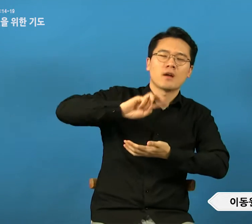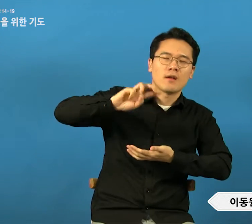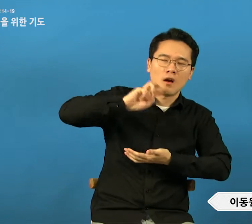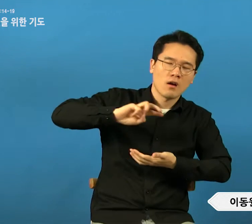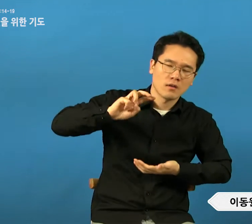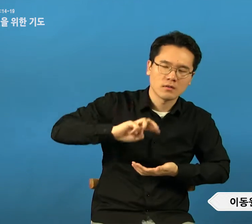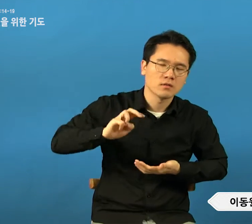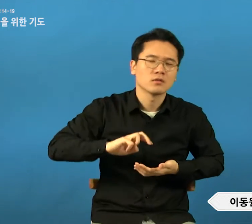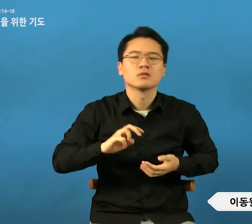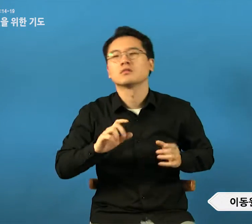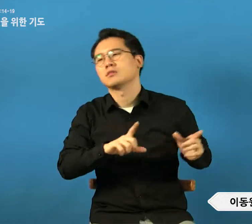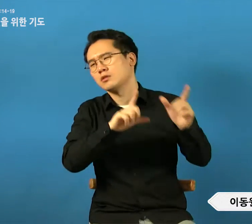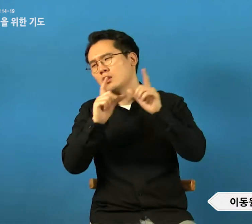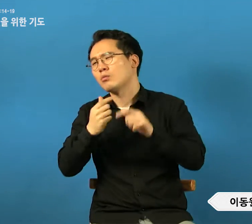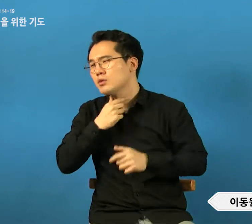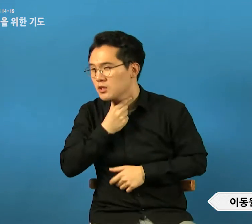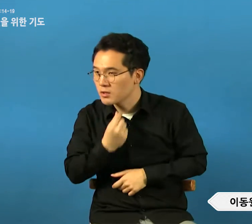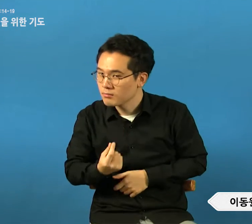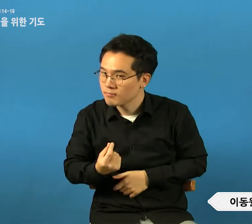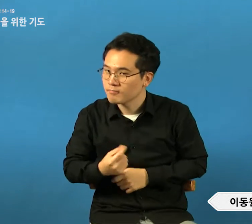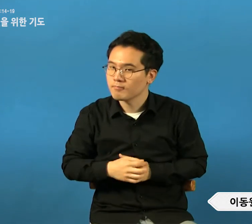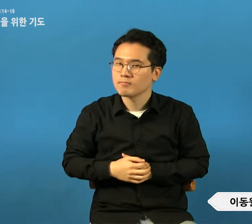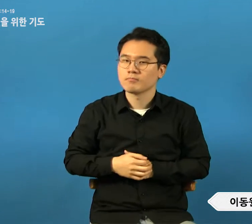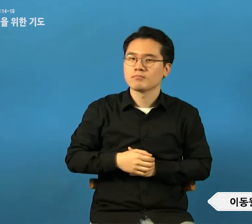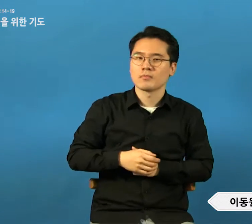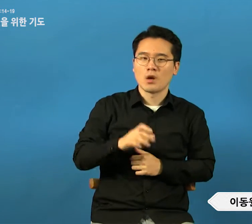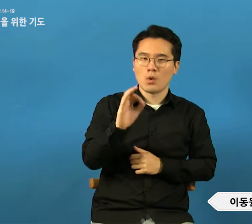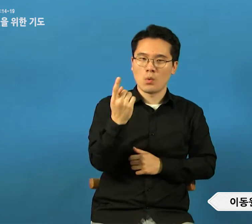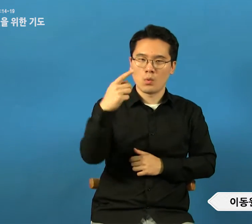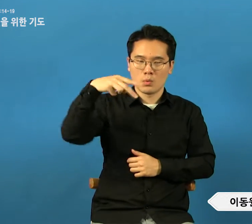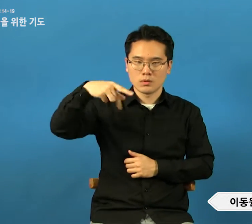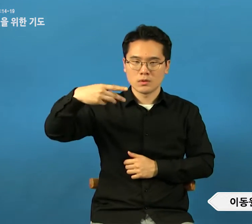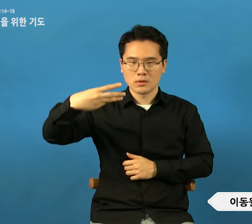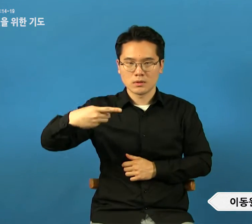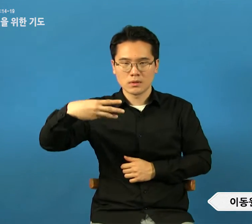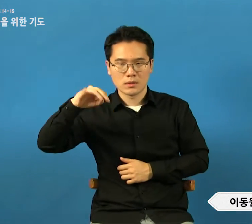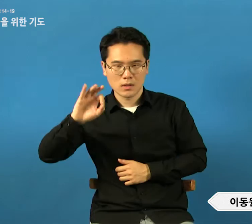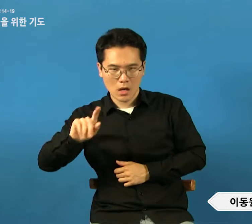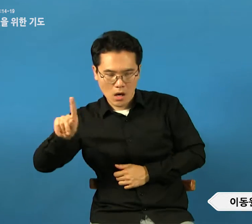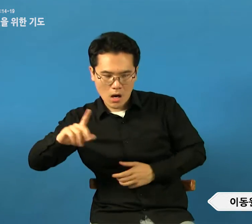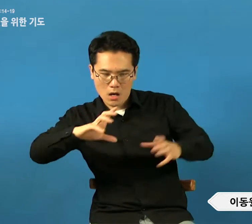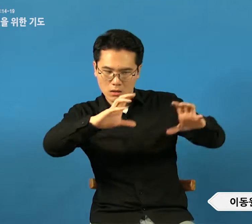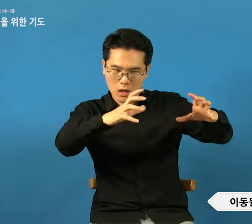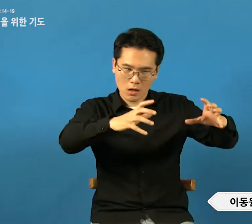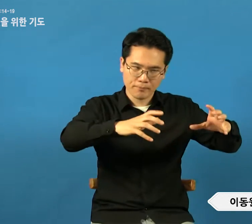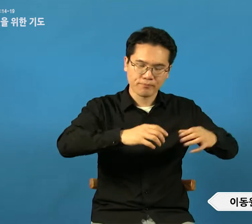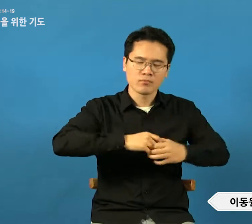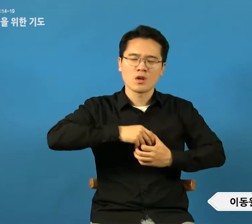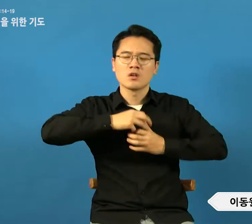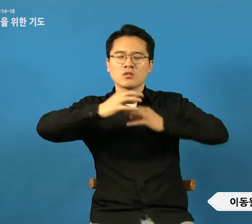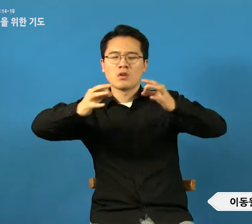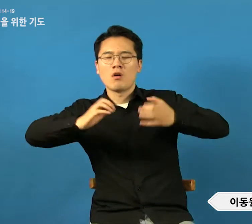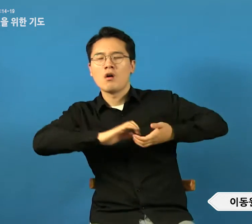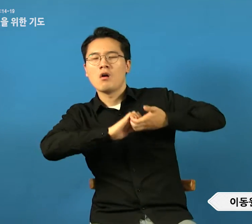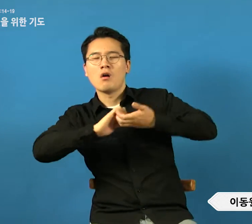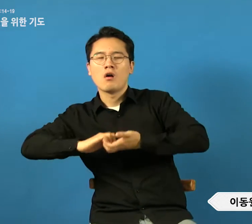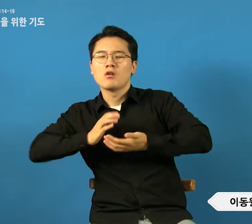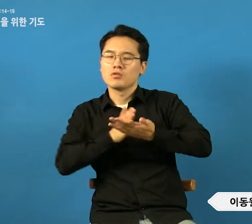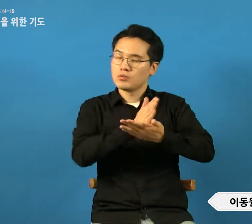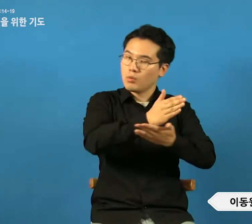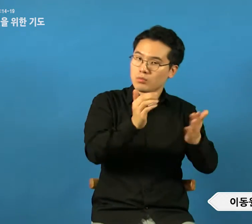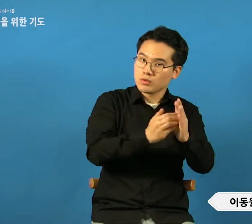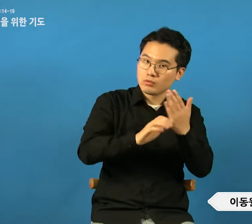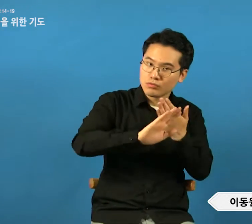인디아나 대학과 오스트리아 비엔나 대학에서 성악을 전공한 후에 그녀는 세계적인 성악가의 길을 계속할 수가